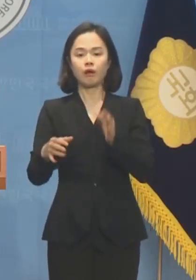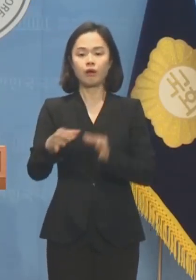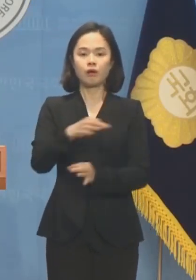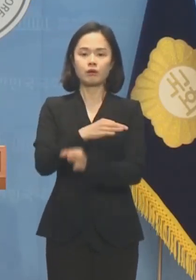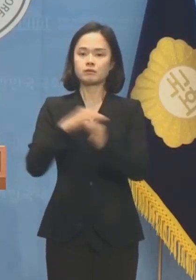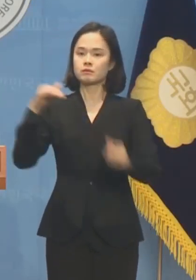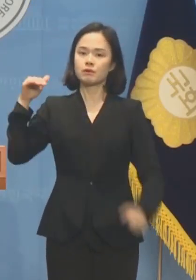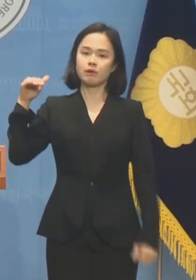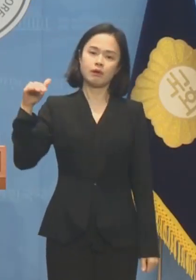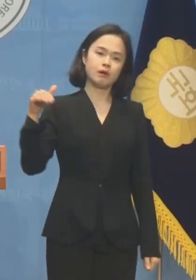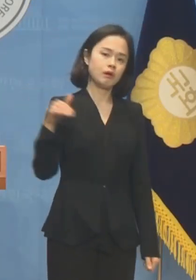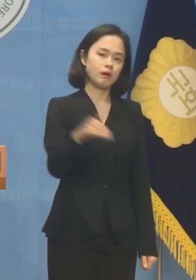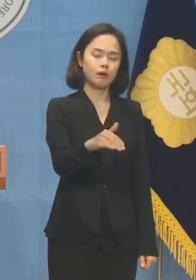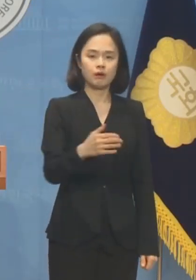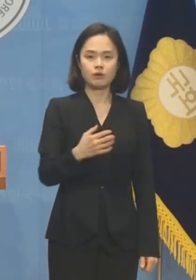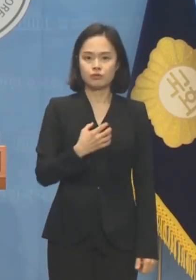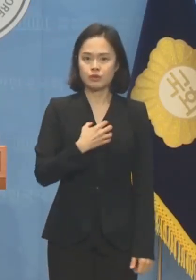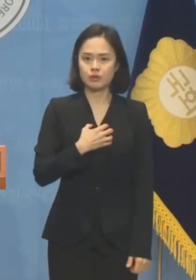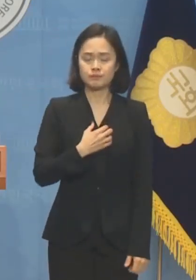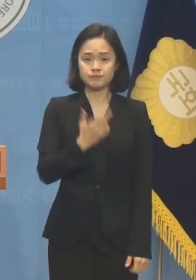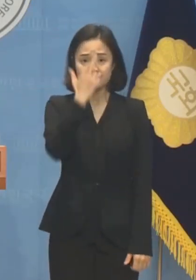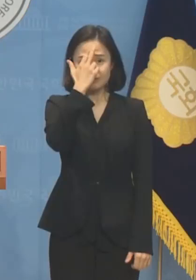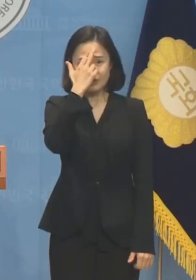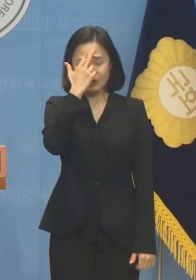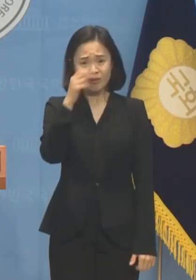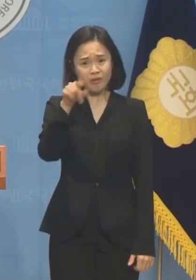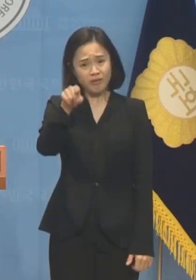우리 경제가 망가지기를 바랍니까?